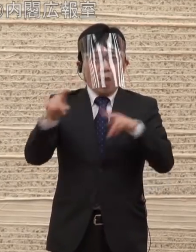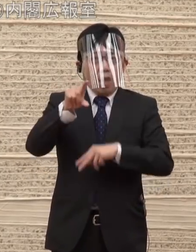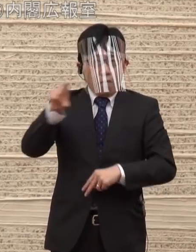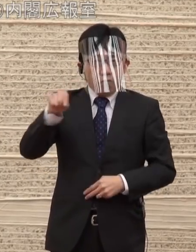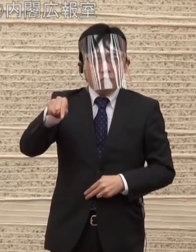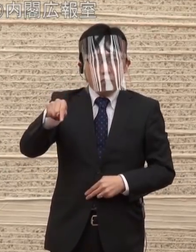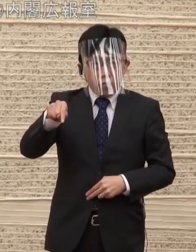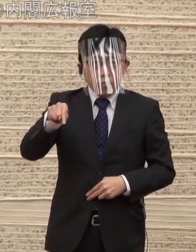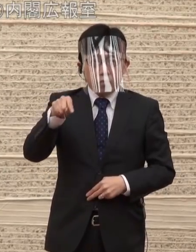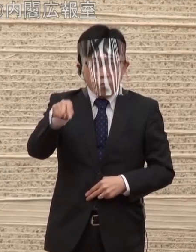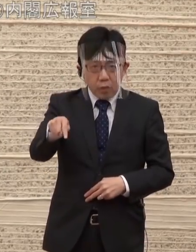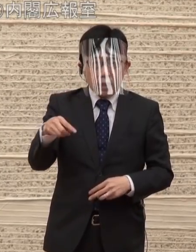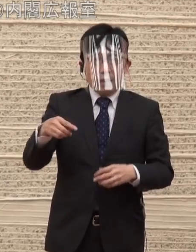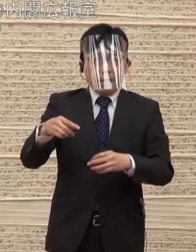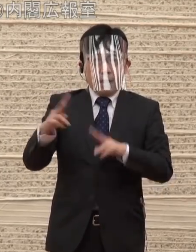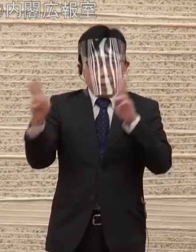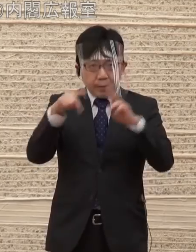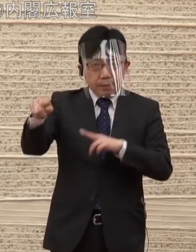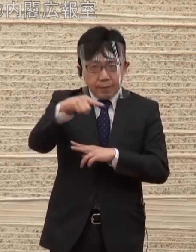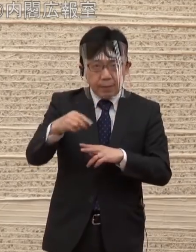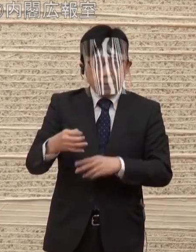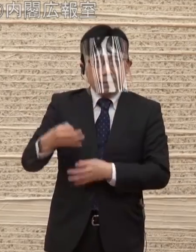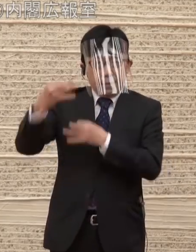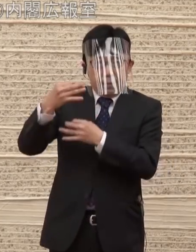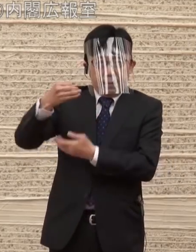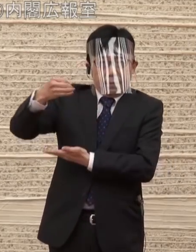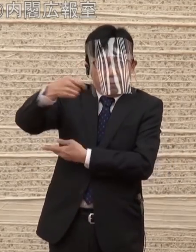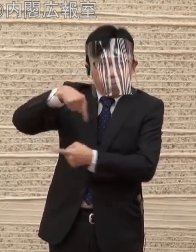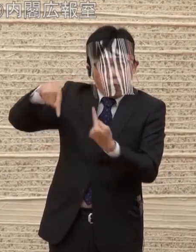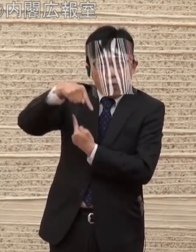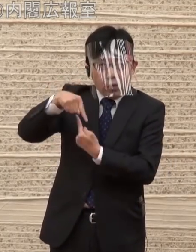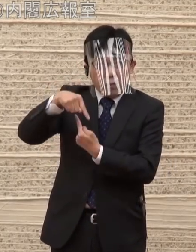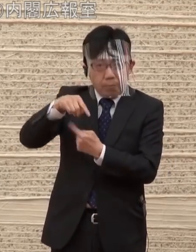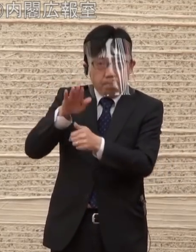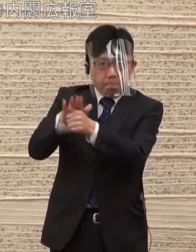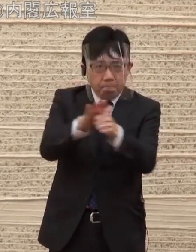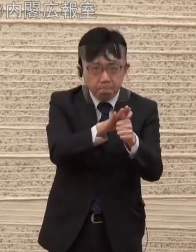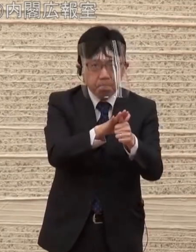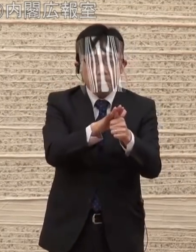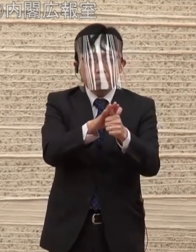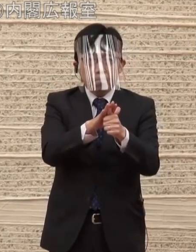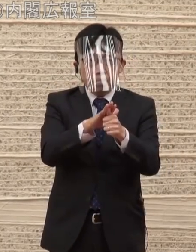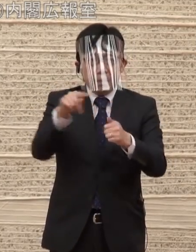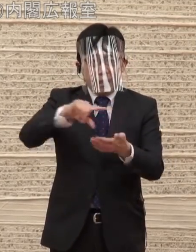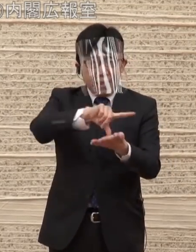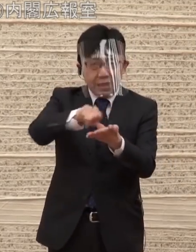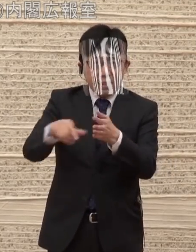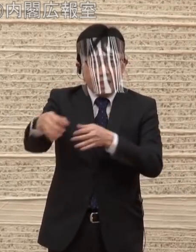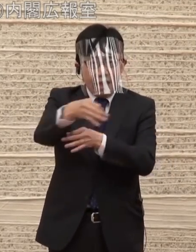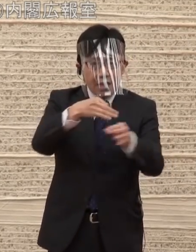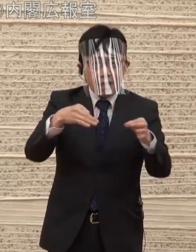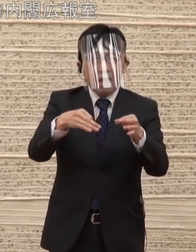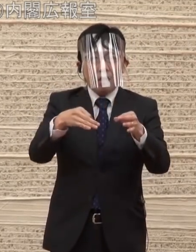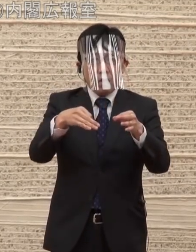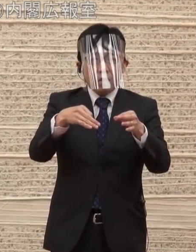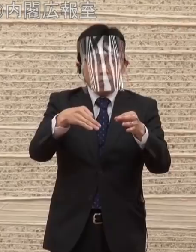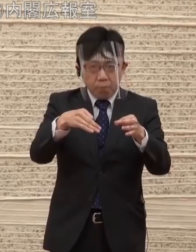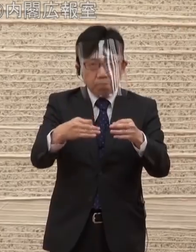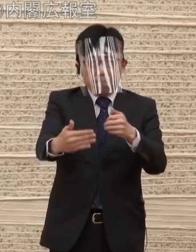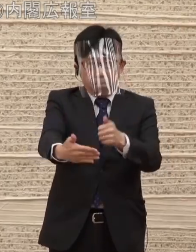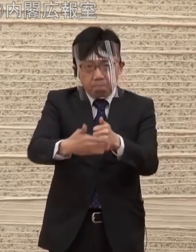実施します経済全体をけん引する第1条地域経済を支える中小